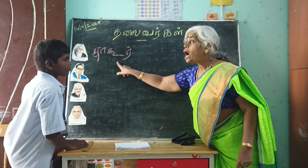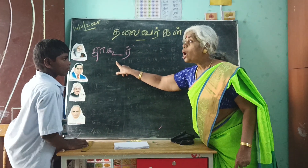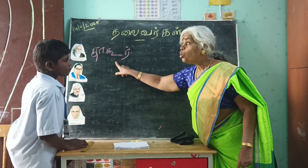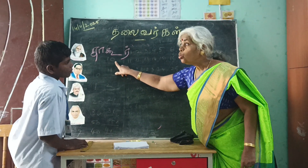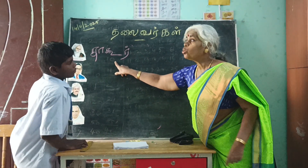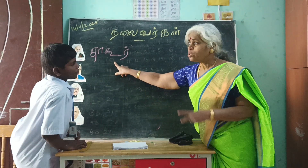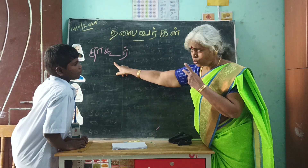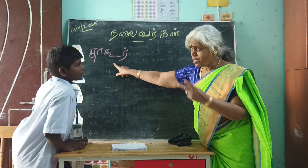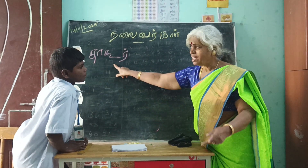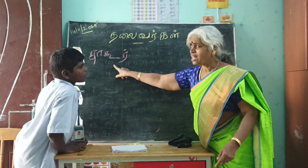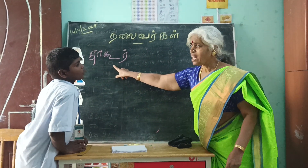தாகூர் சொல்லு.